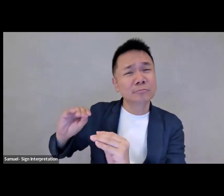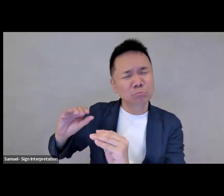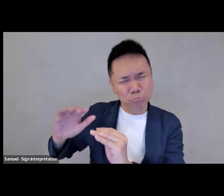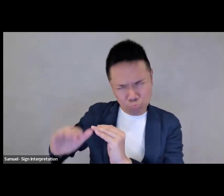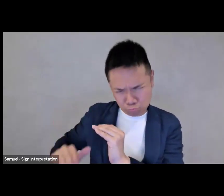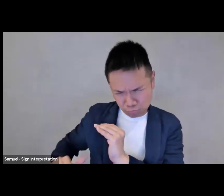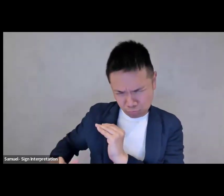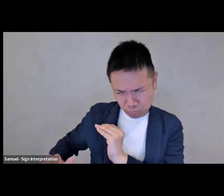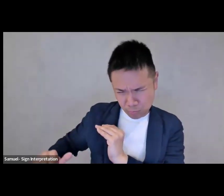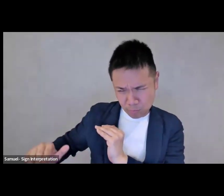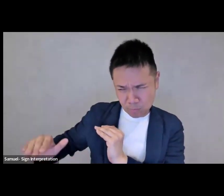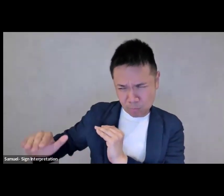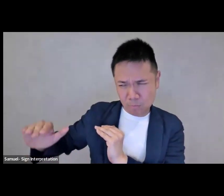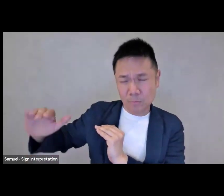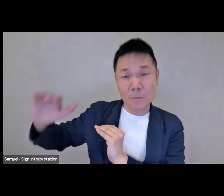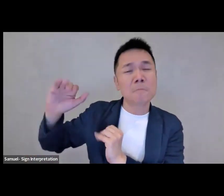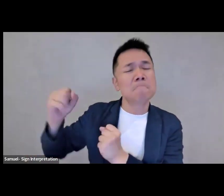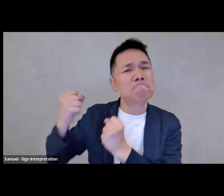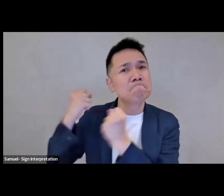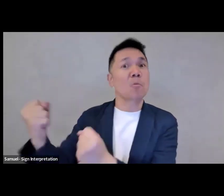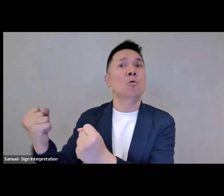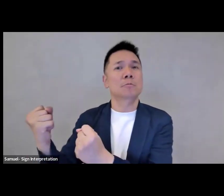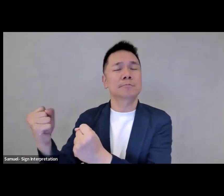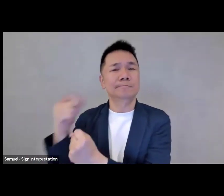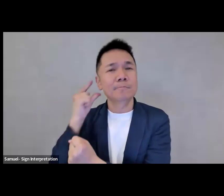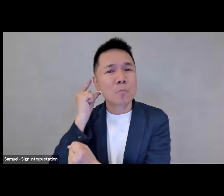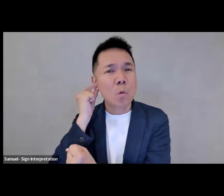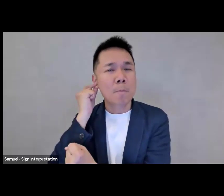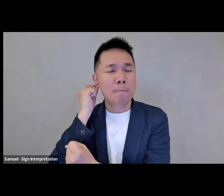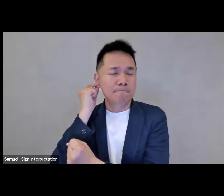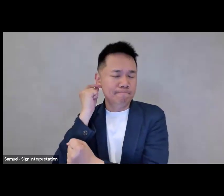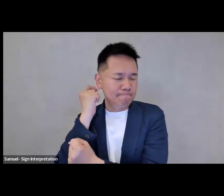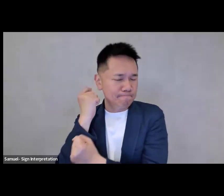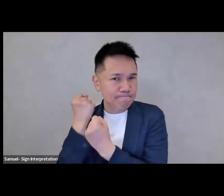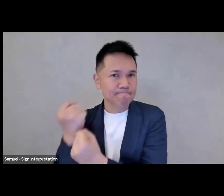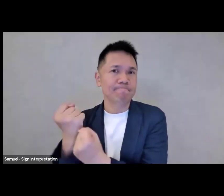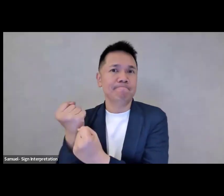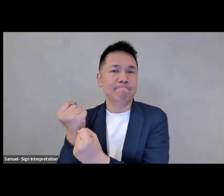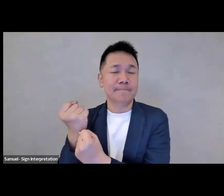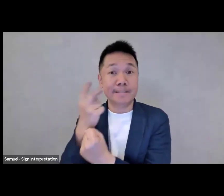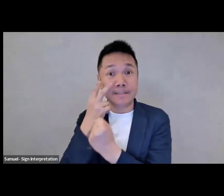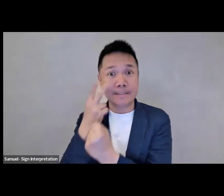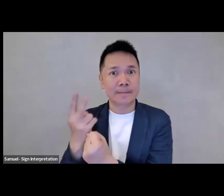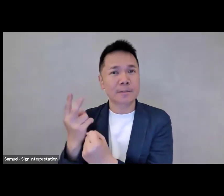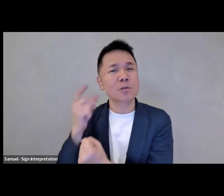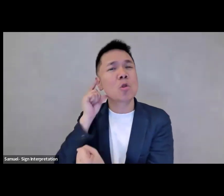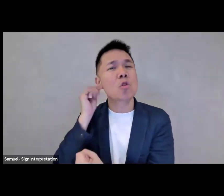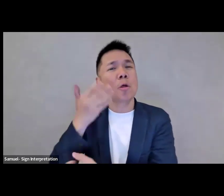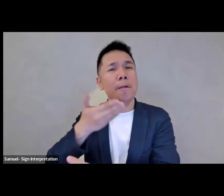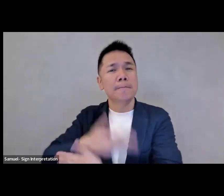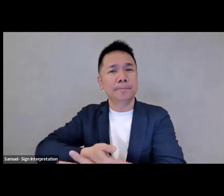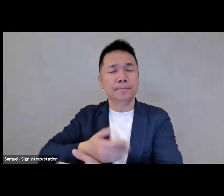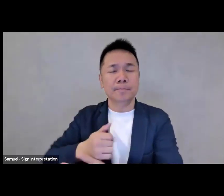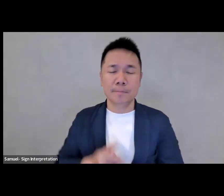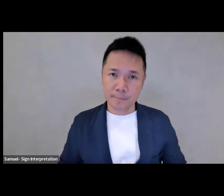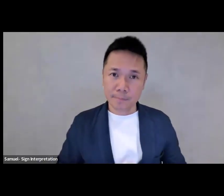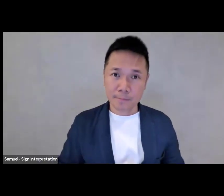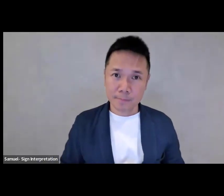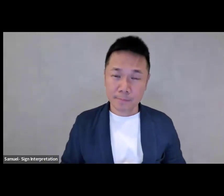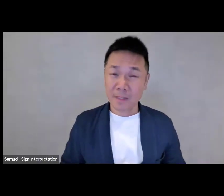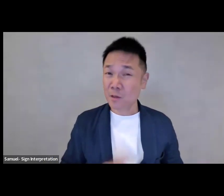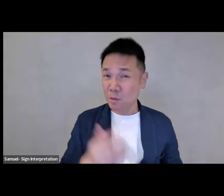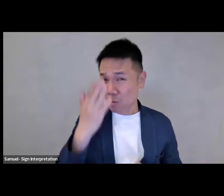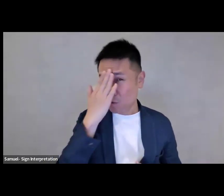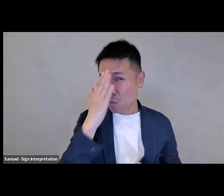我想呢，他如何来去养育来教育他的这个女儿，成为一个非常独立的一个女